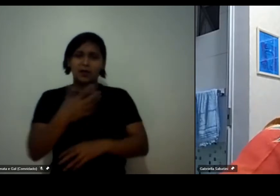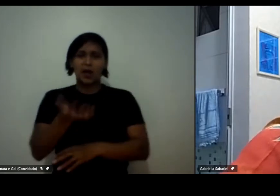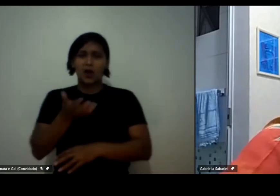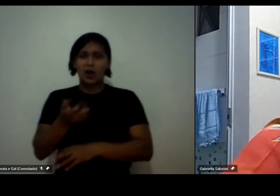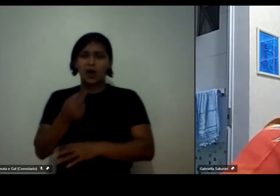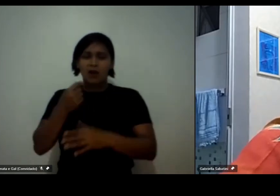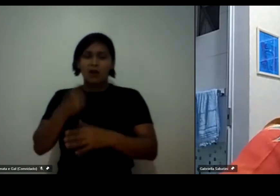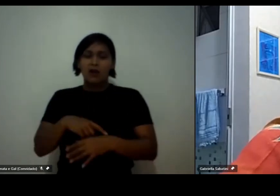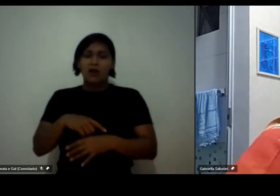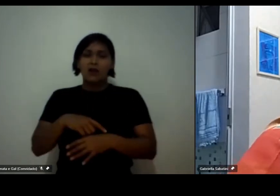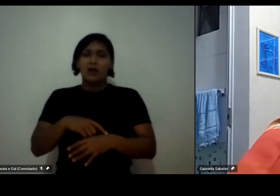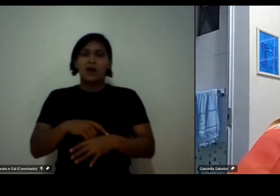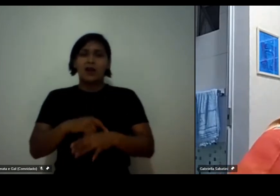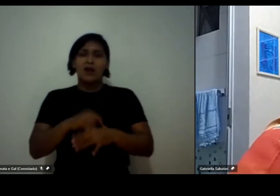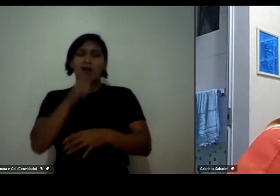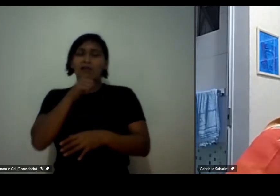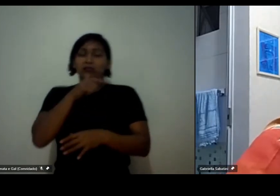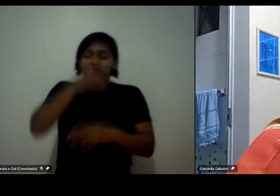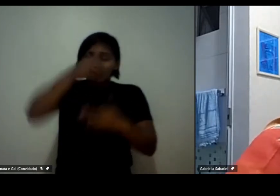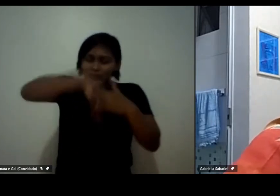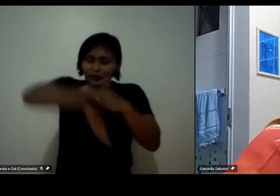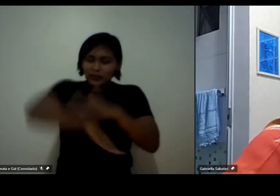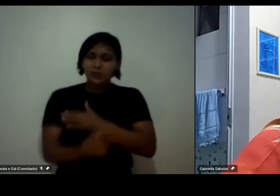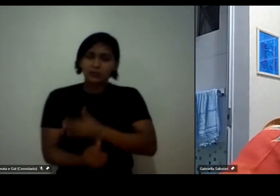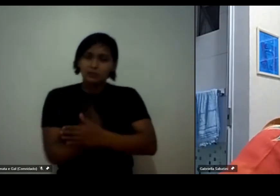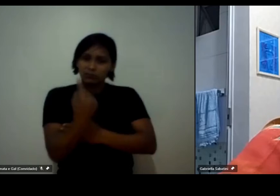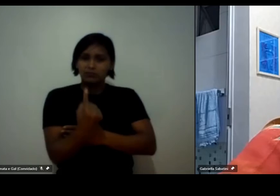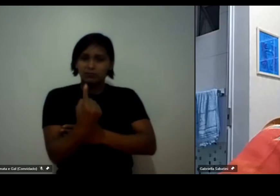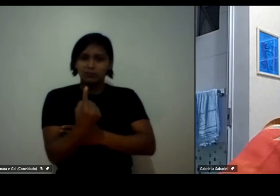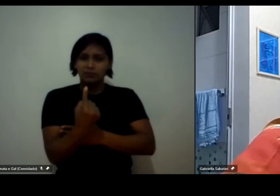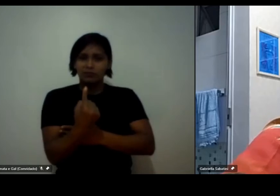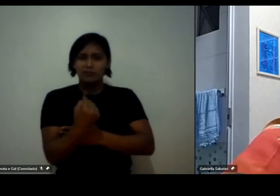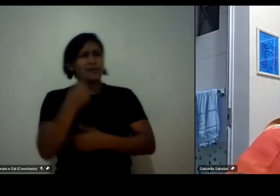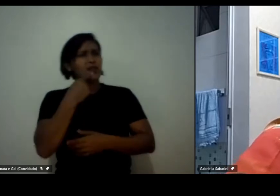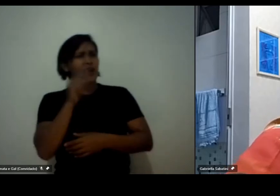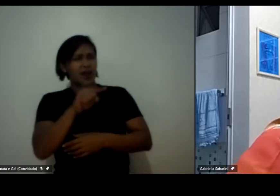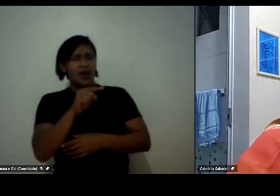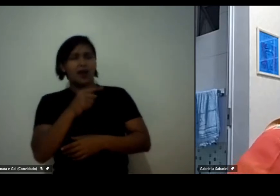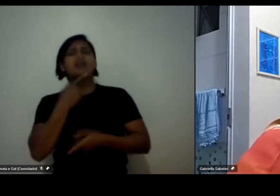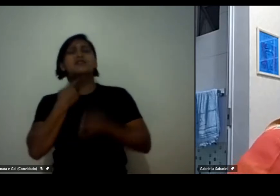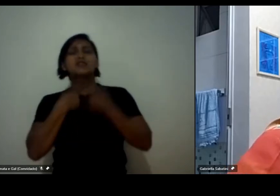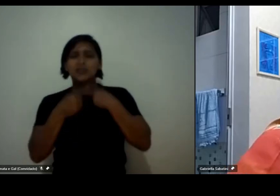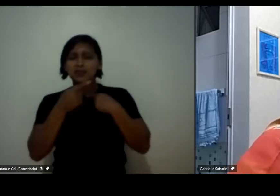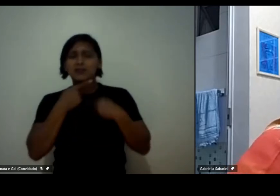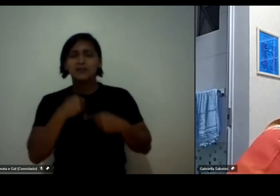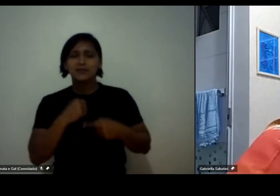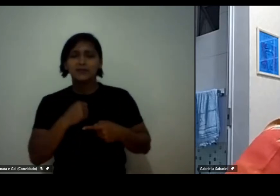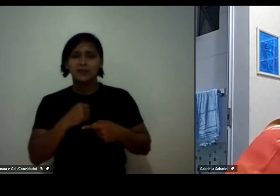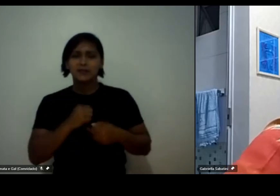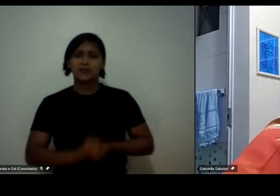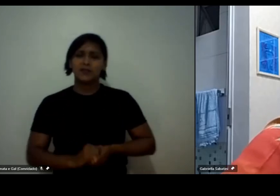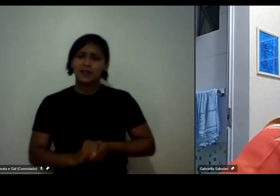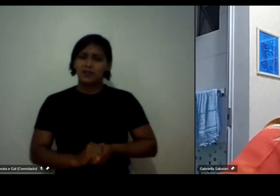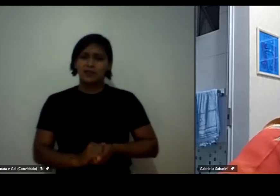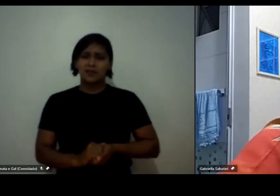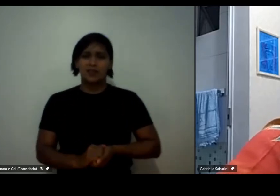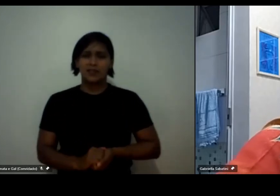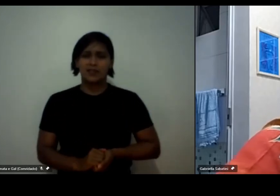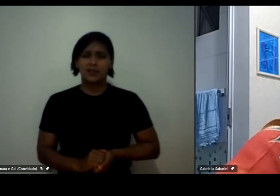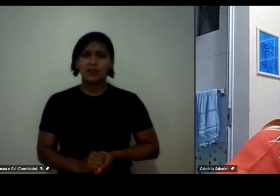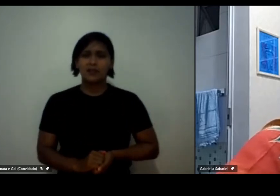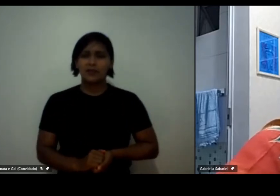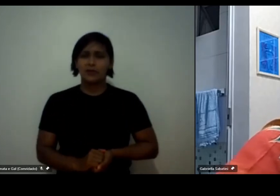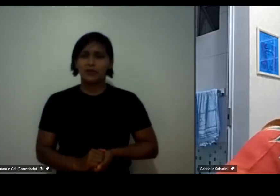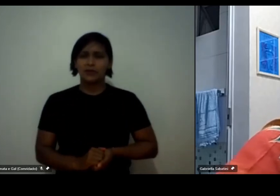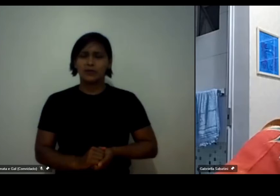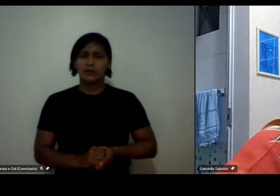afogada num único signo. Seria essa a intenção do direito? A